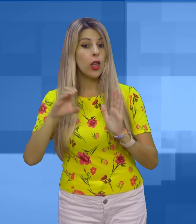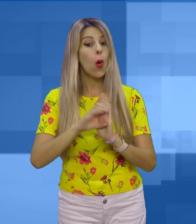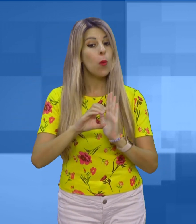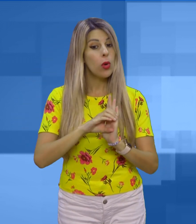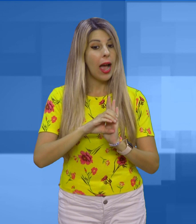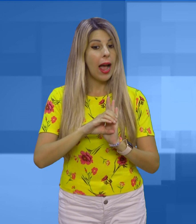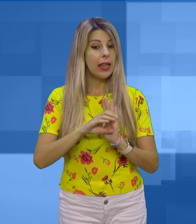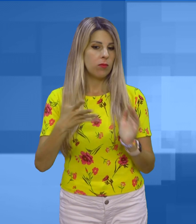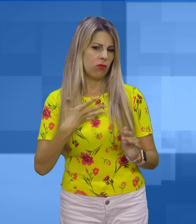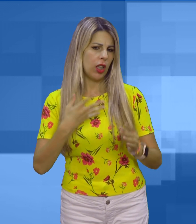periodo estivo.